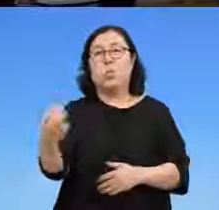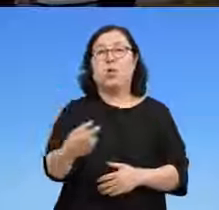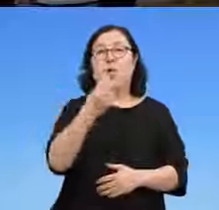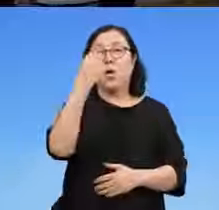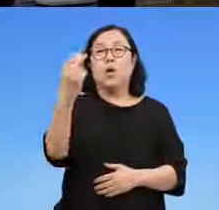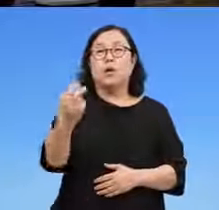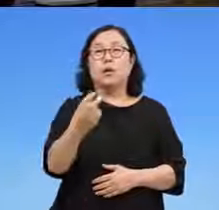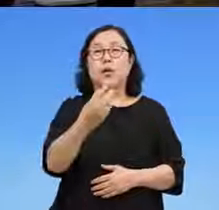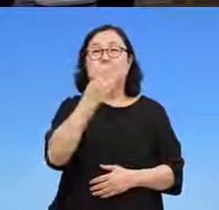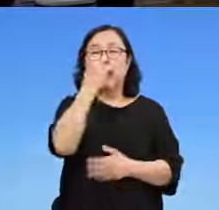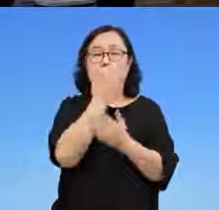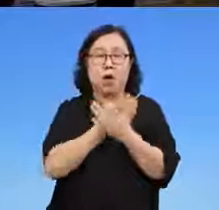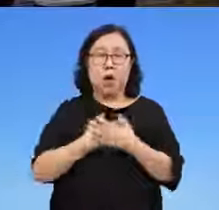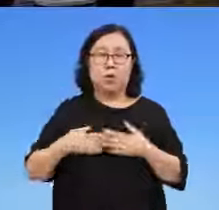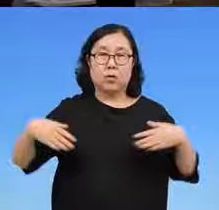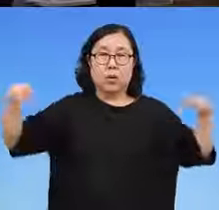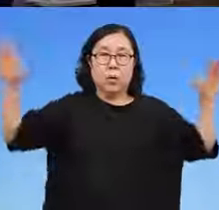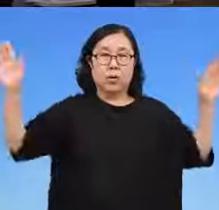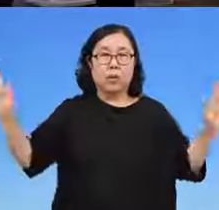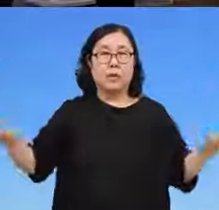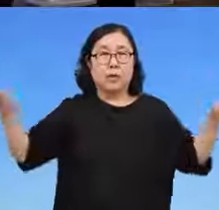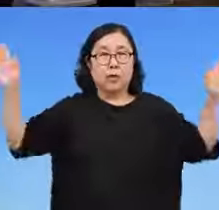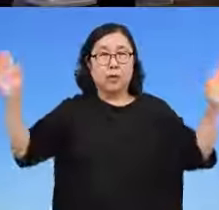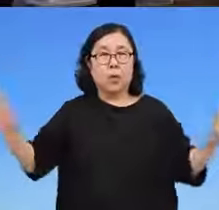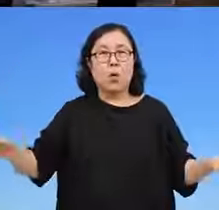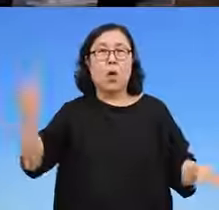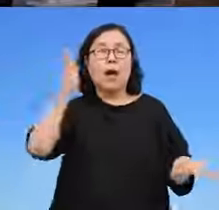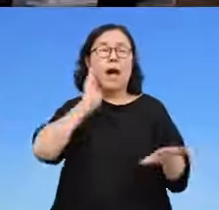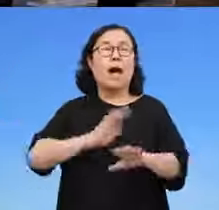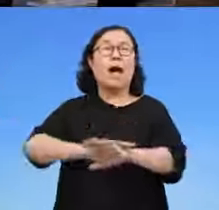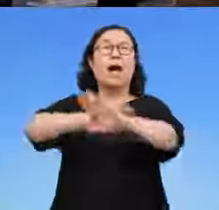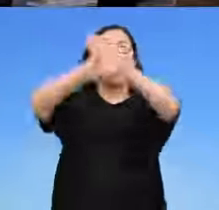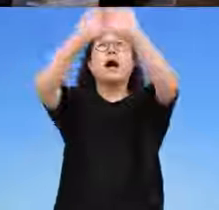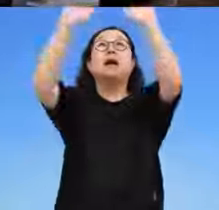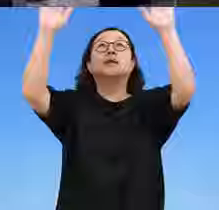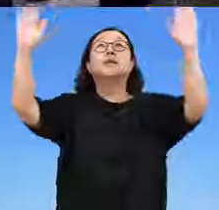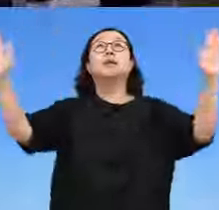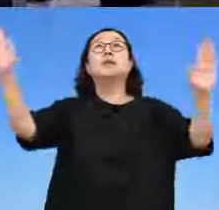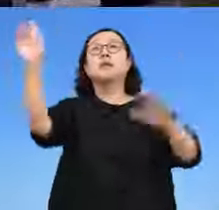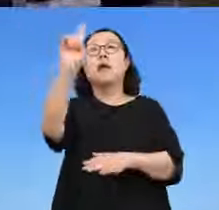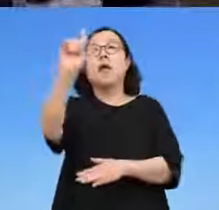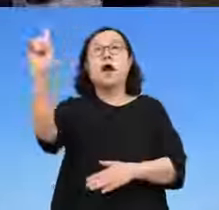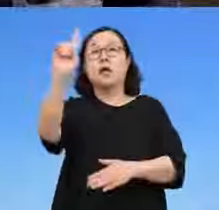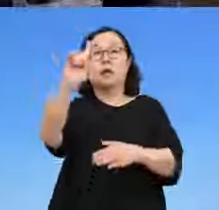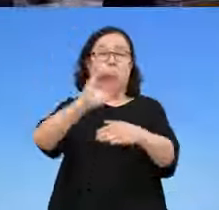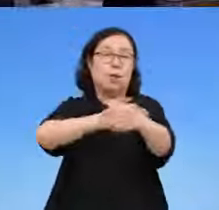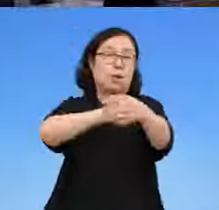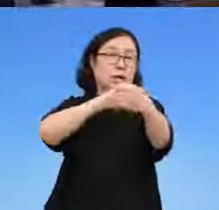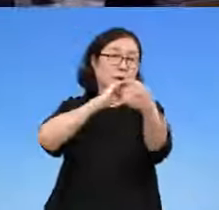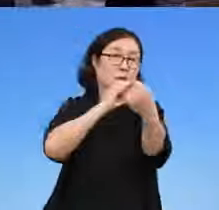죽음도 생명도 천사도 하늘의 어떤 권세도